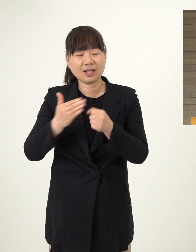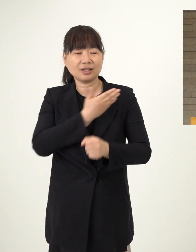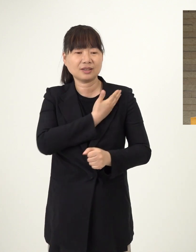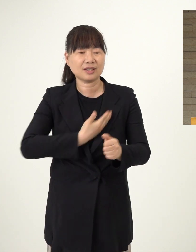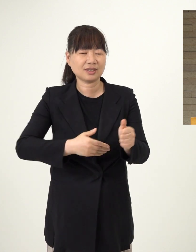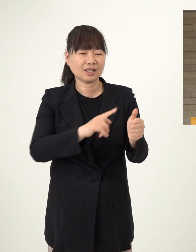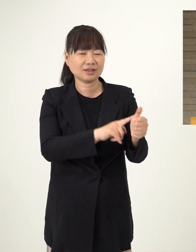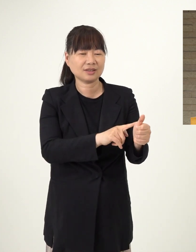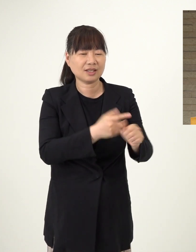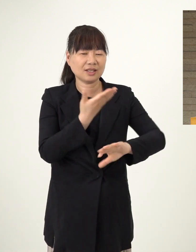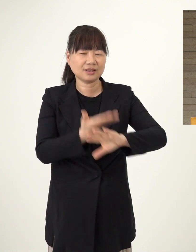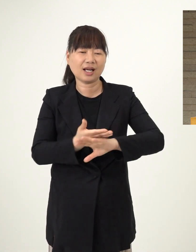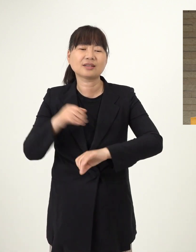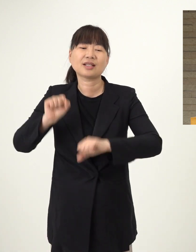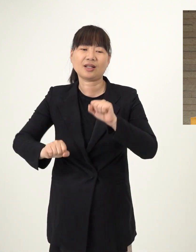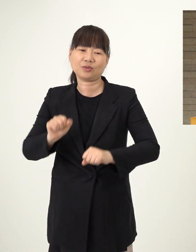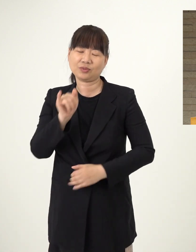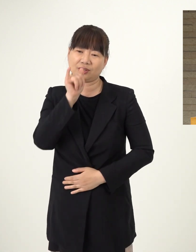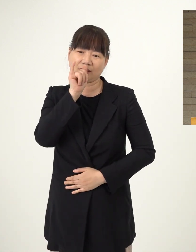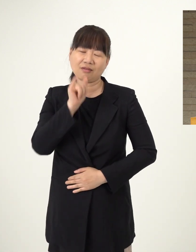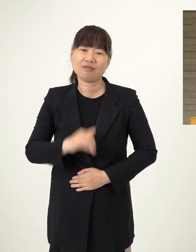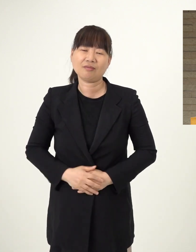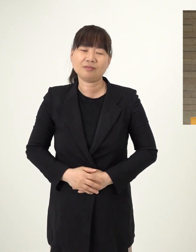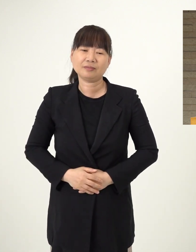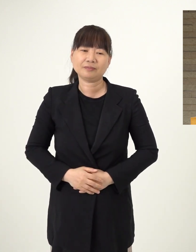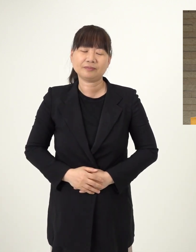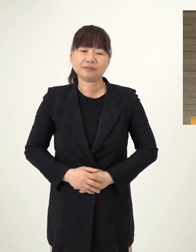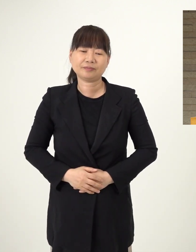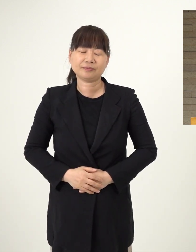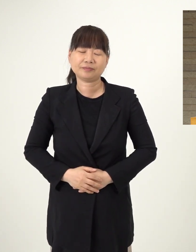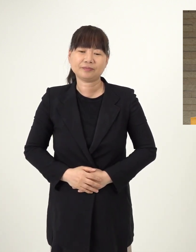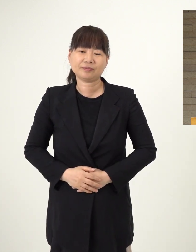제자들은 딴짓을 하기 시작합니다.